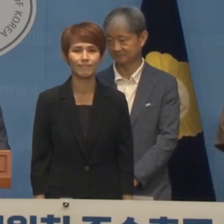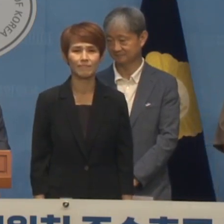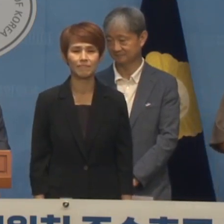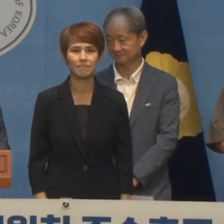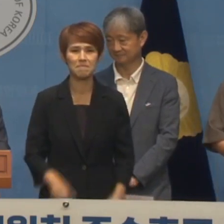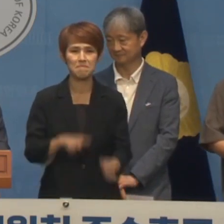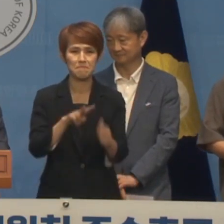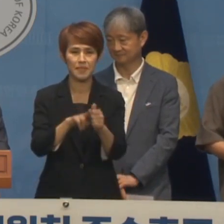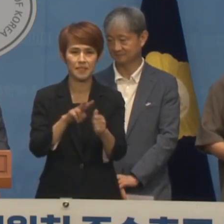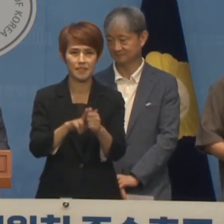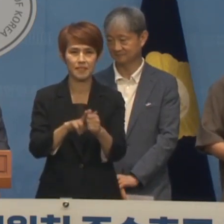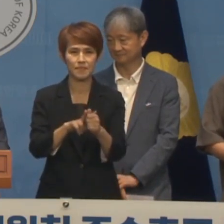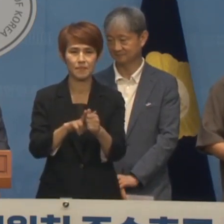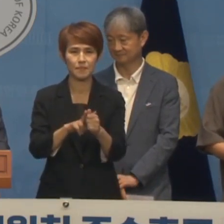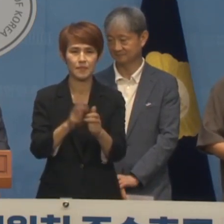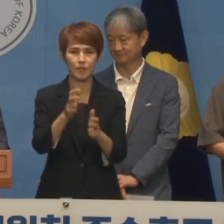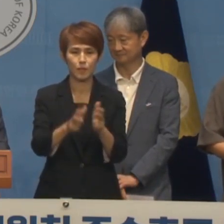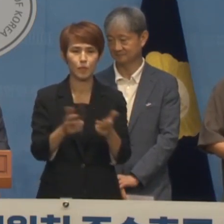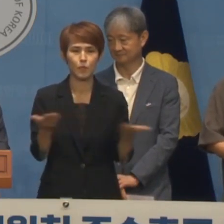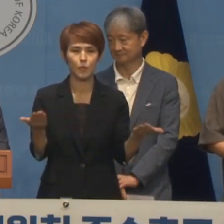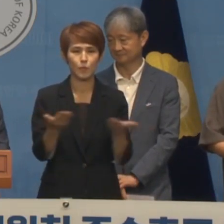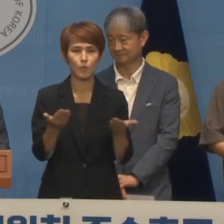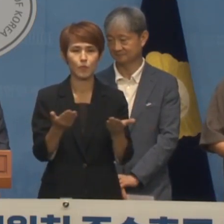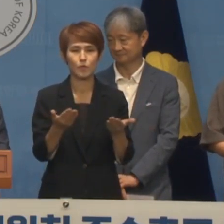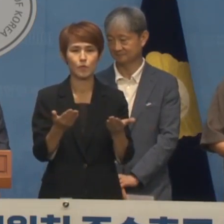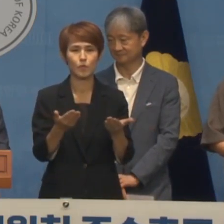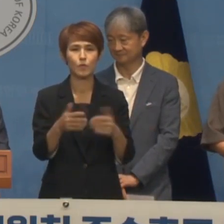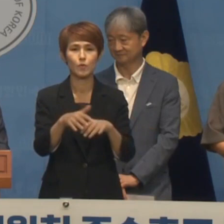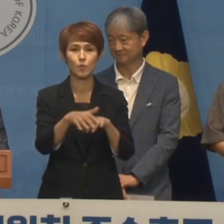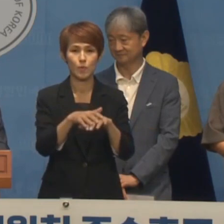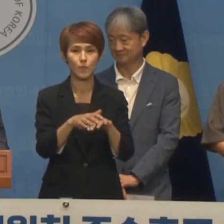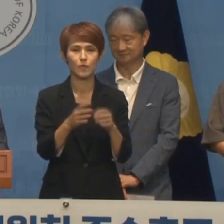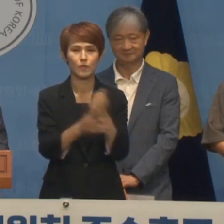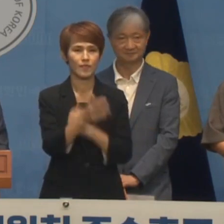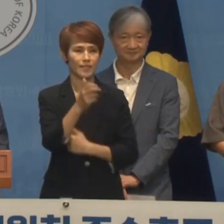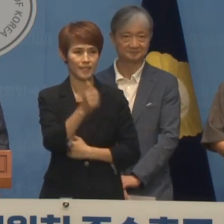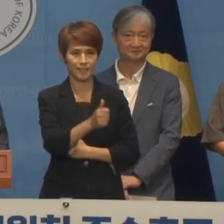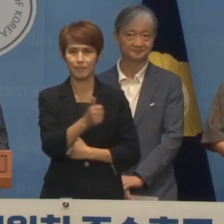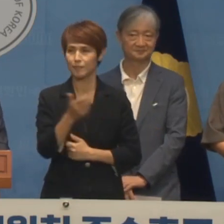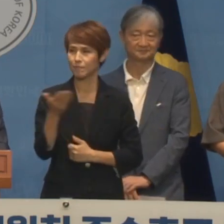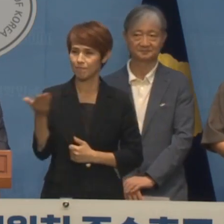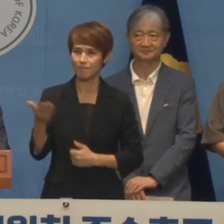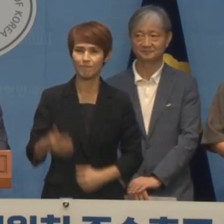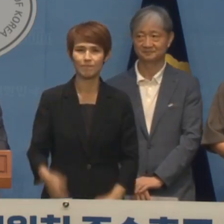마트산업노동조합 홈플러스 지부 안수영 위원장님, 최철한 사무국장님 참석하셨습니다.